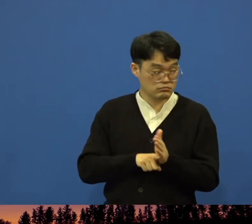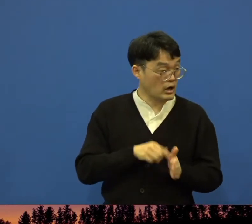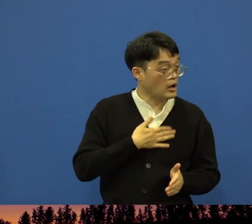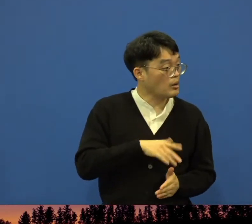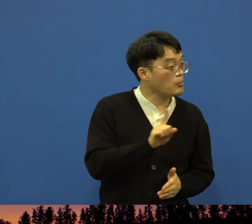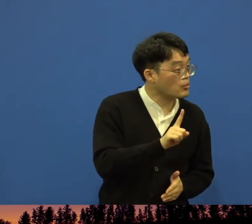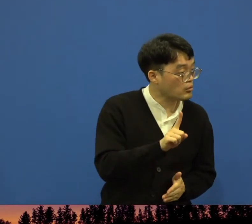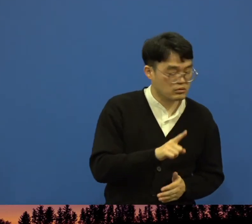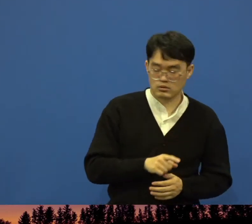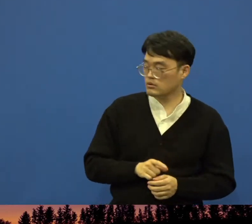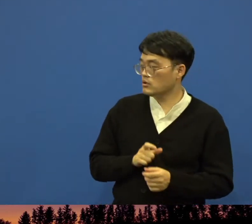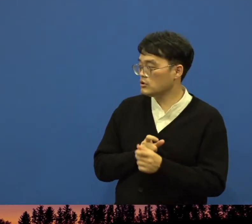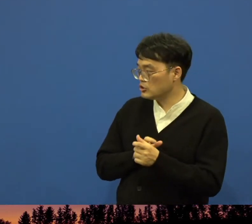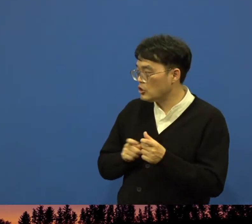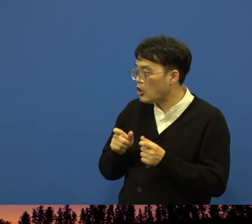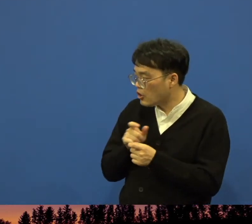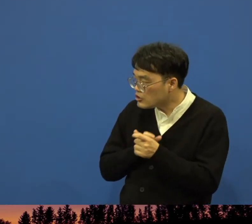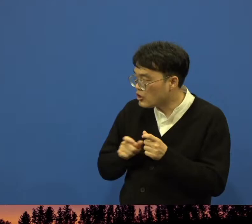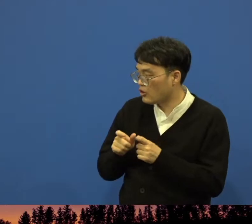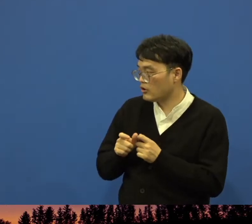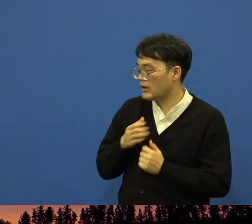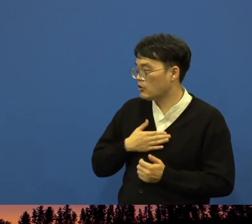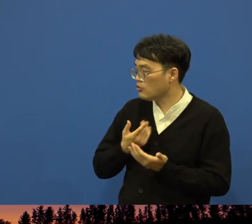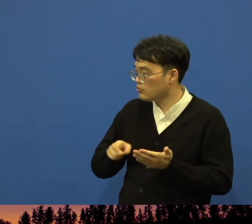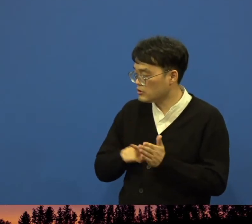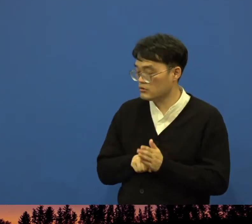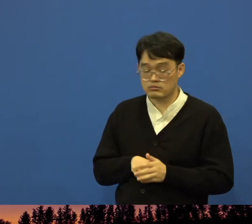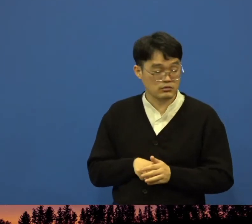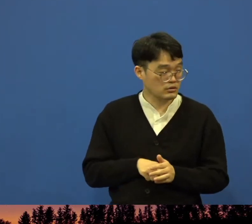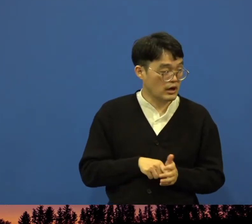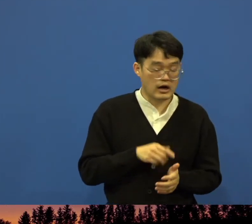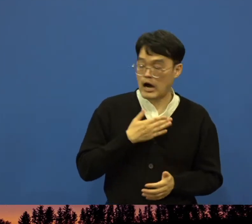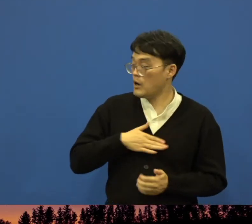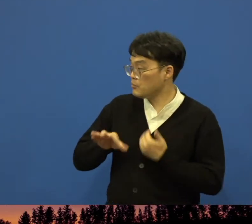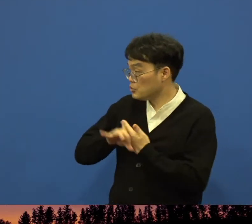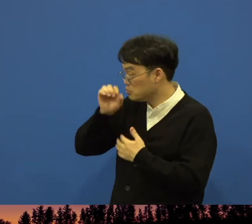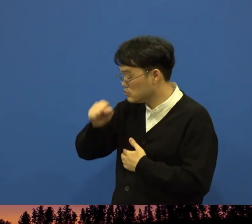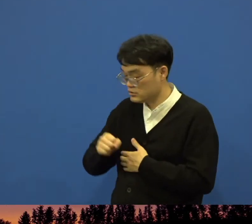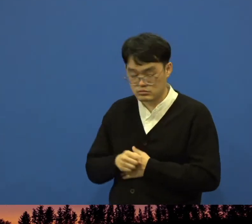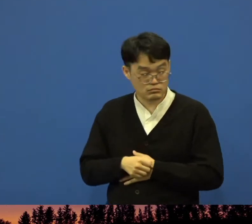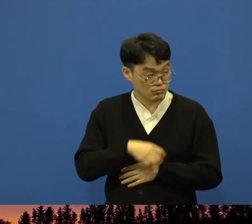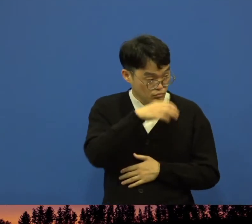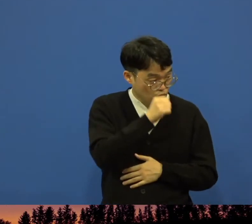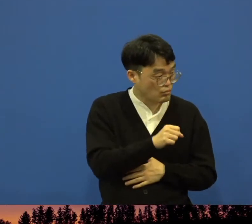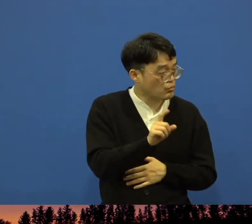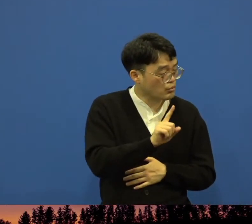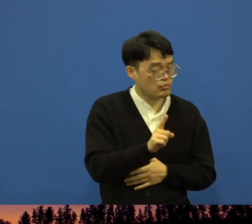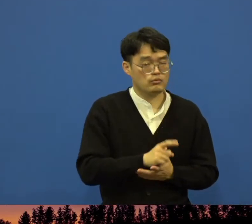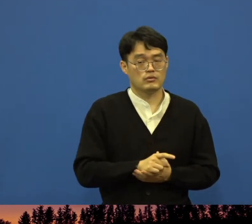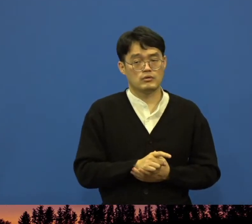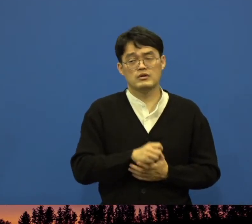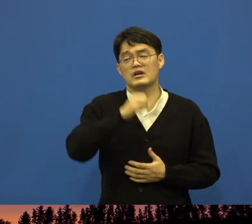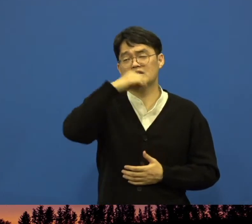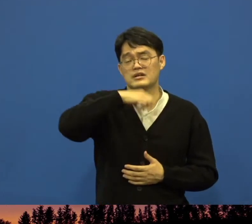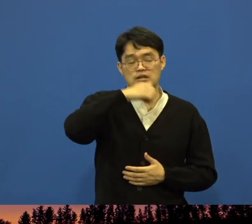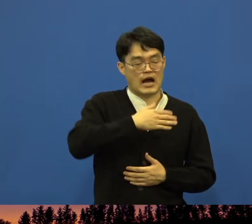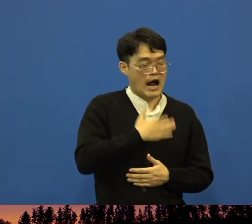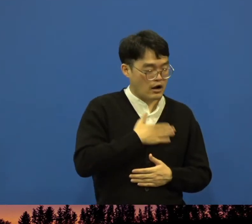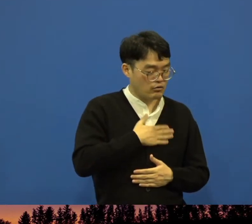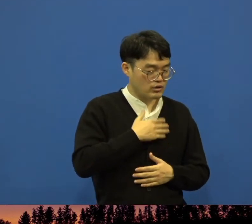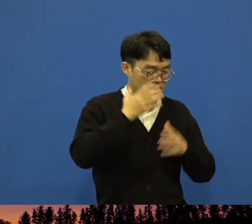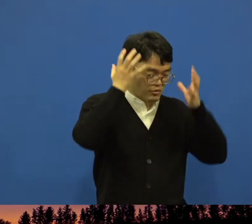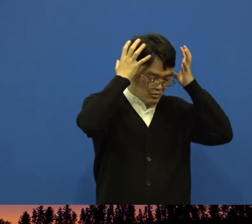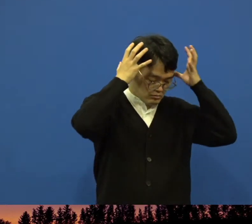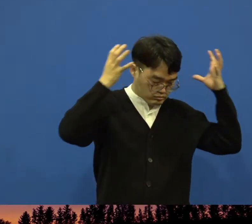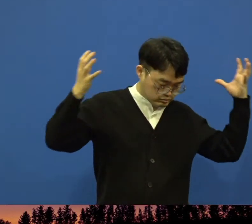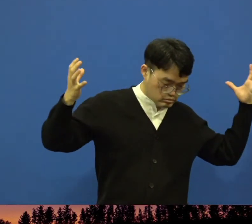조금 더 하려고요. 성경 많이 알면 좋잖아요, 여러분. 좋죠. 근데 여러분 성경 공부 자체가